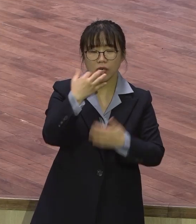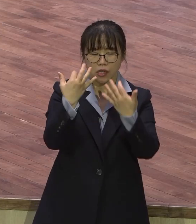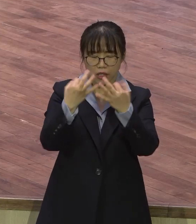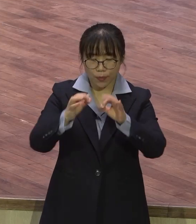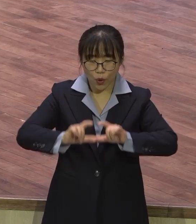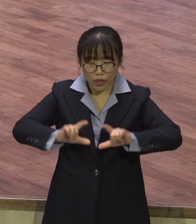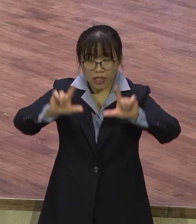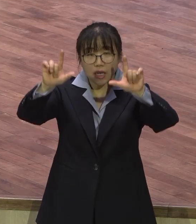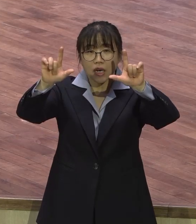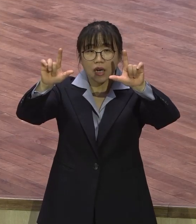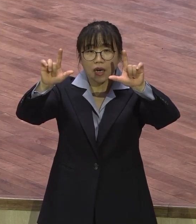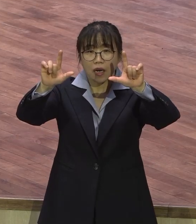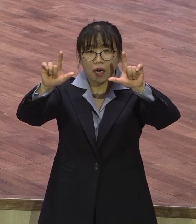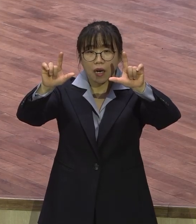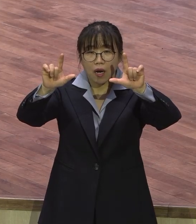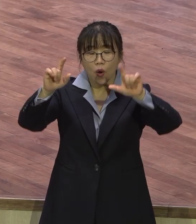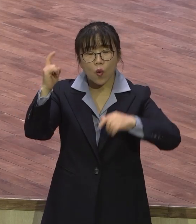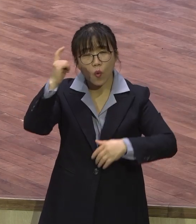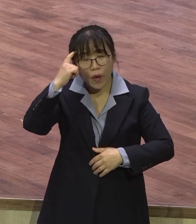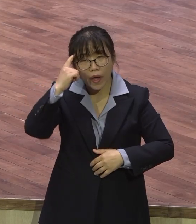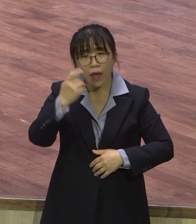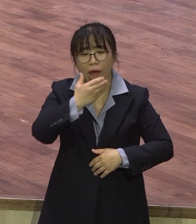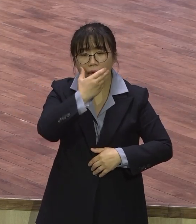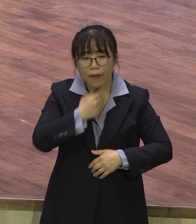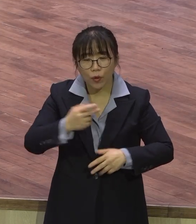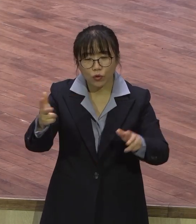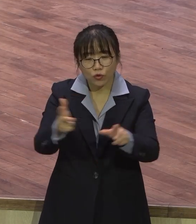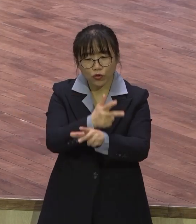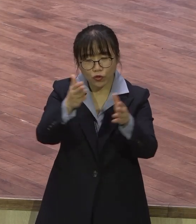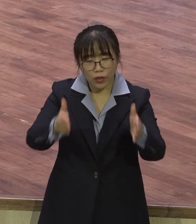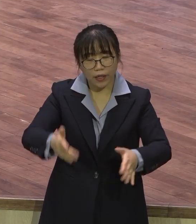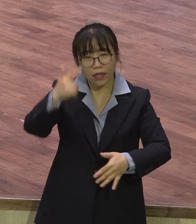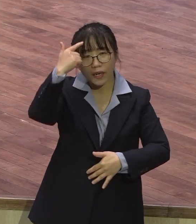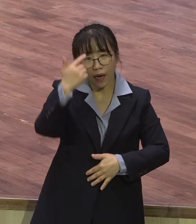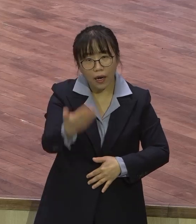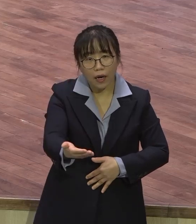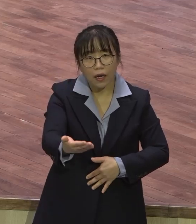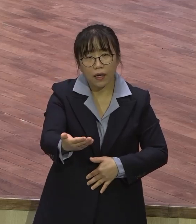최고의 행복주간이고 최고의 굿프라이데이냐